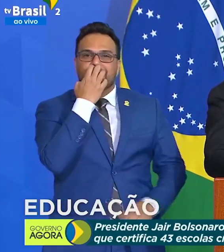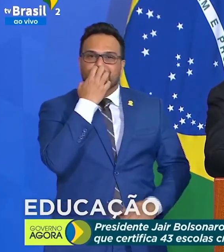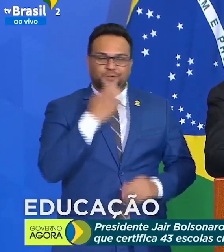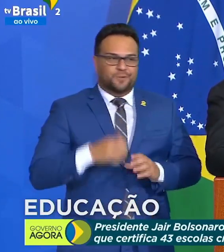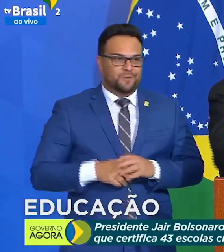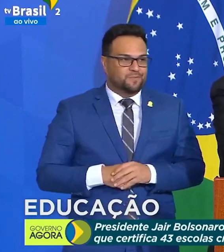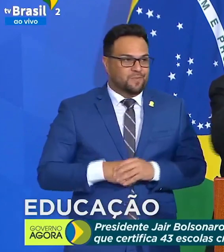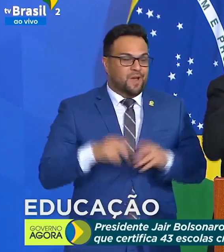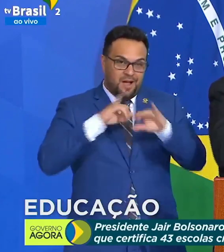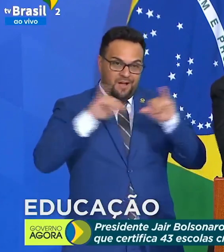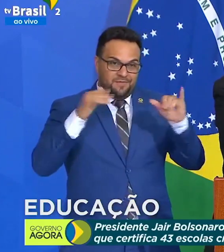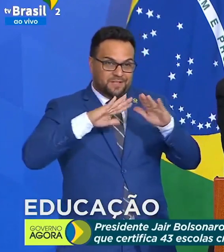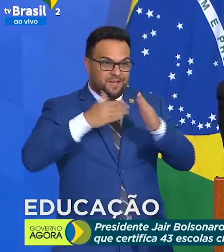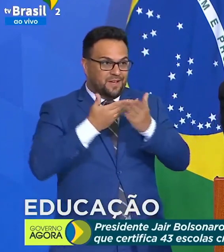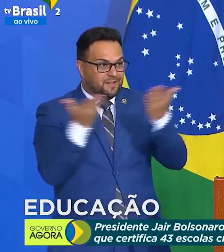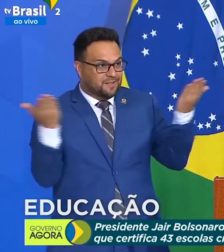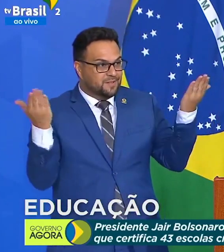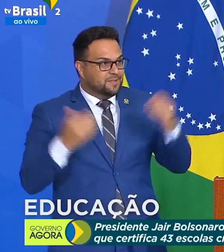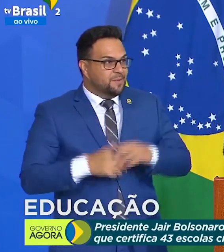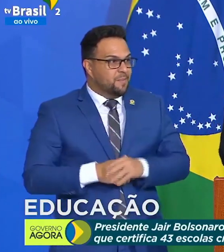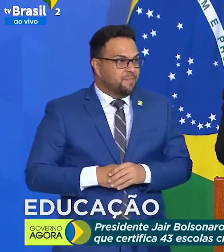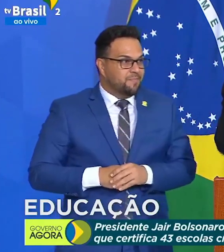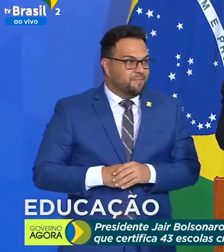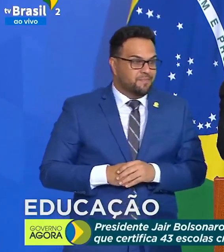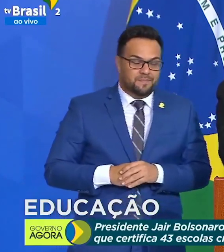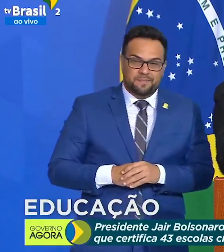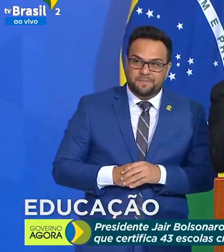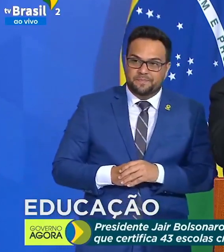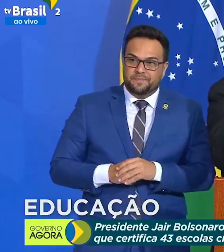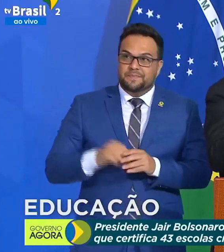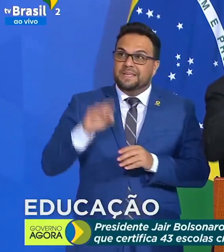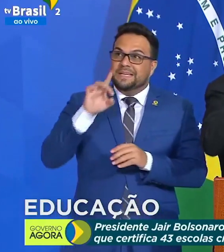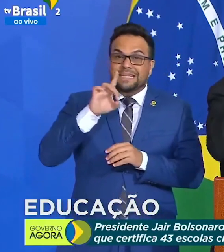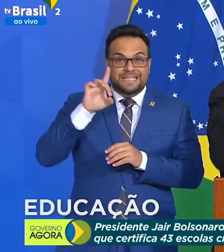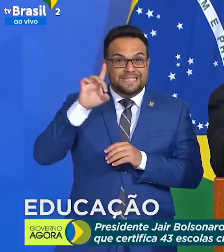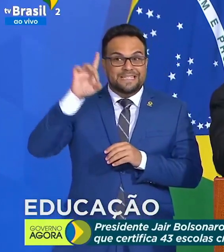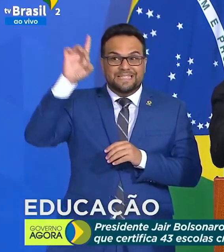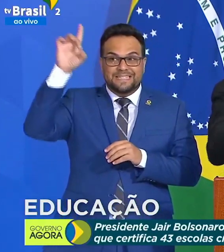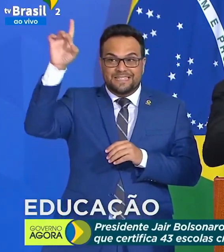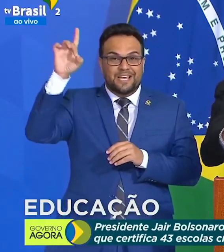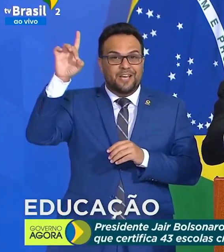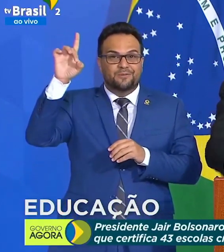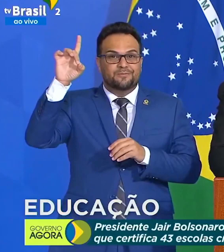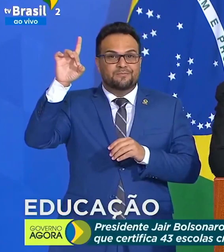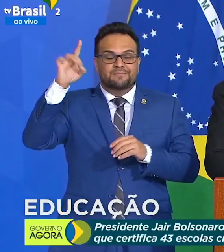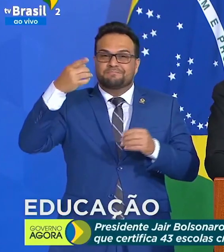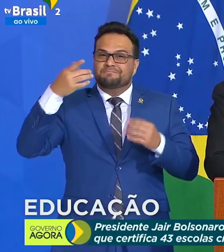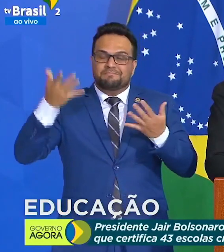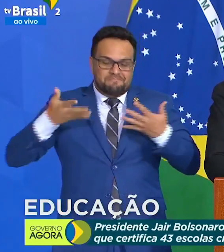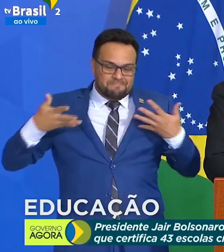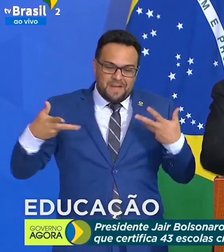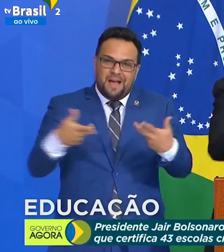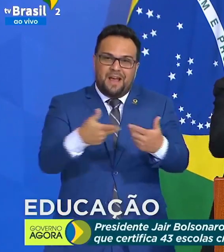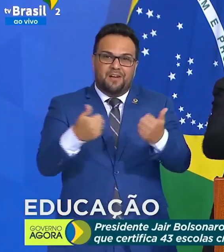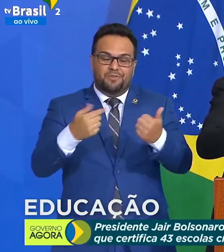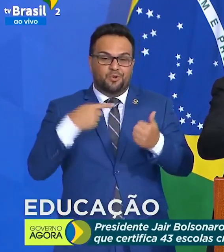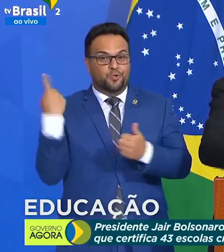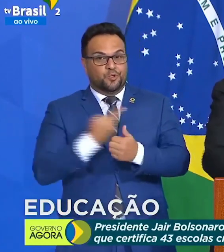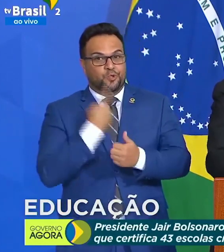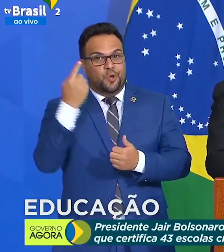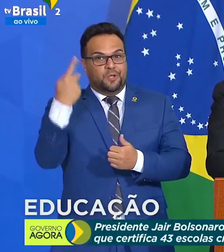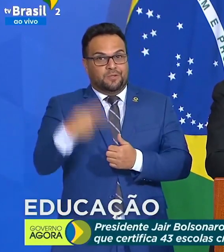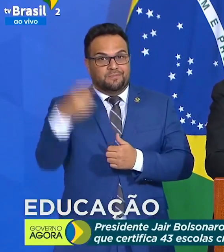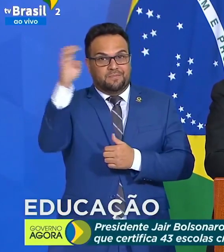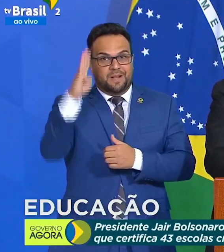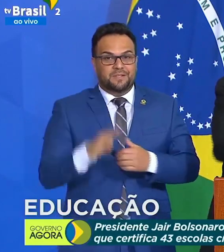Pessoal, para quem acredita em Deus aí, né? Deus foi maravilhoso conosco.